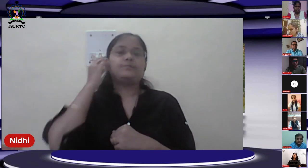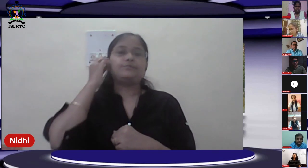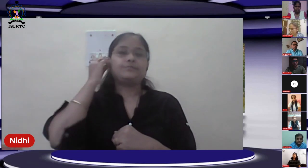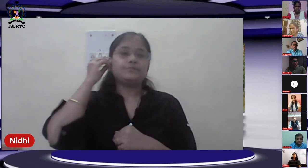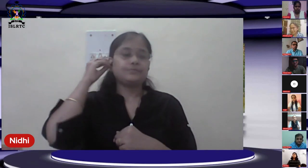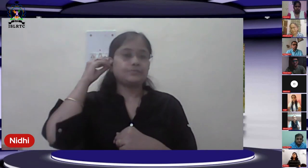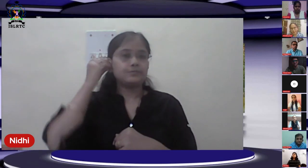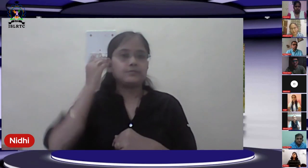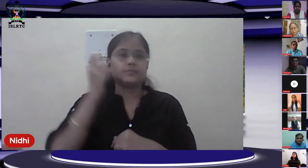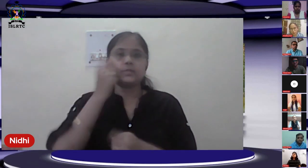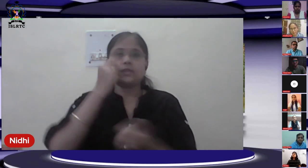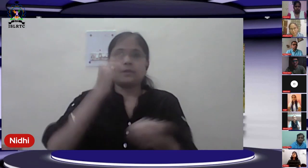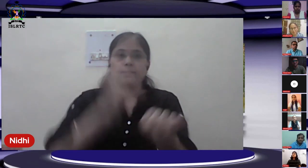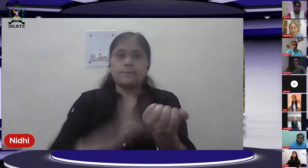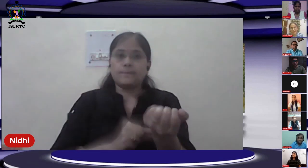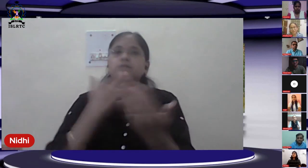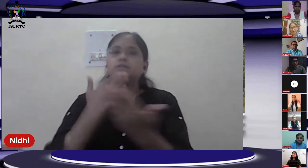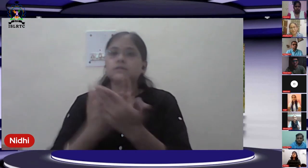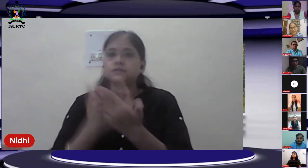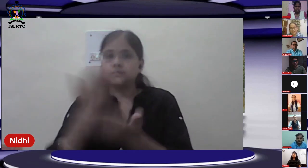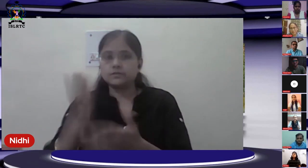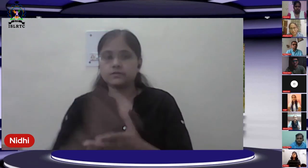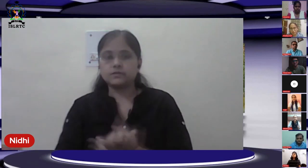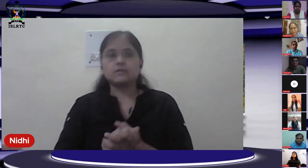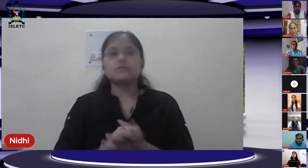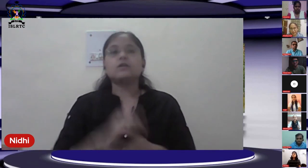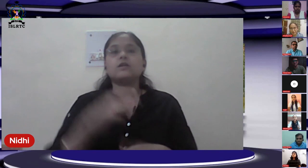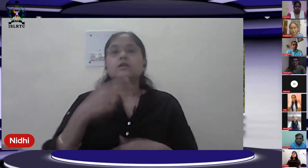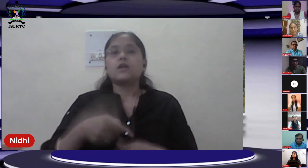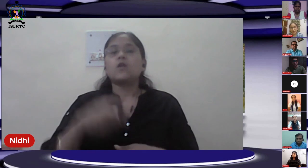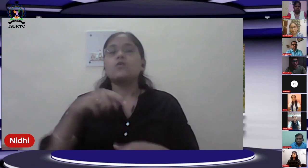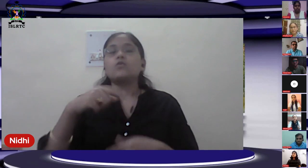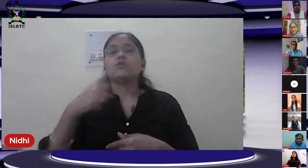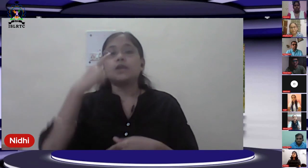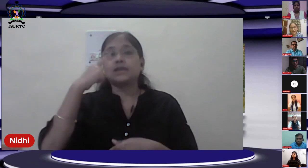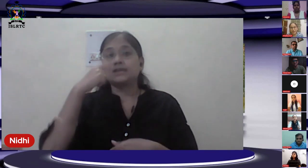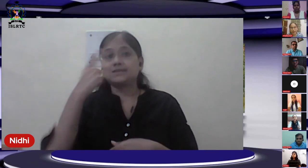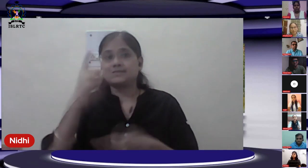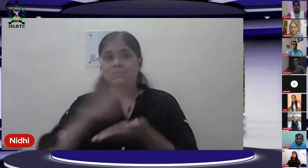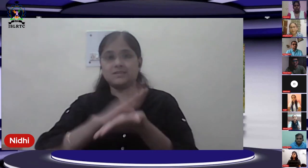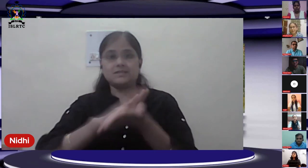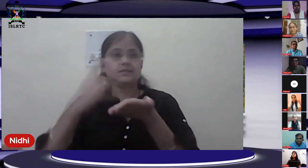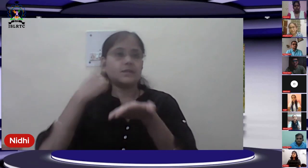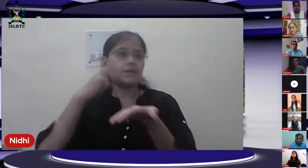चाहूंगी हिमानी को। हिमानी हमारी डिस्ली स्टूडेंट है। हिमानी